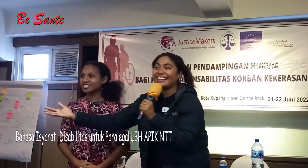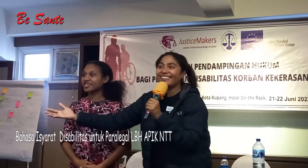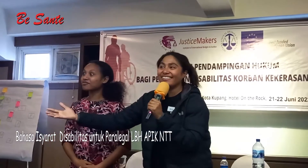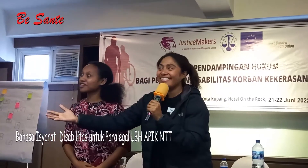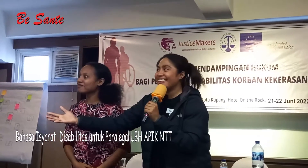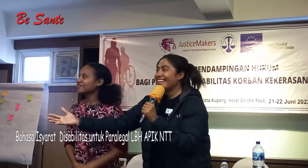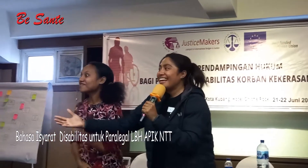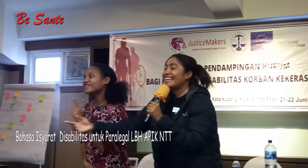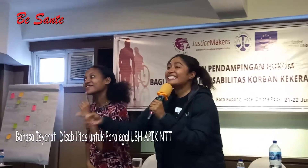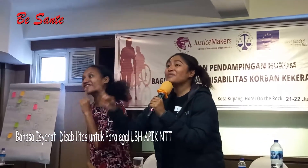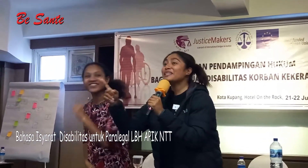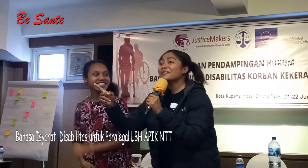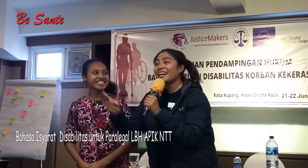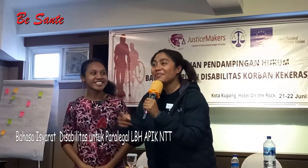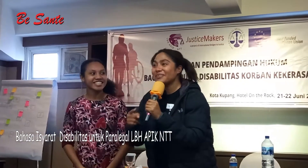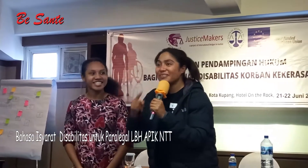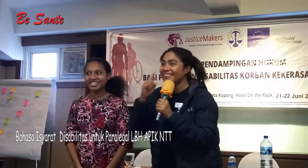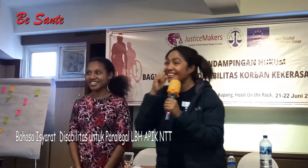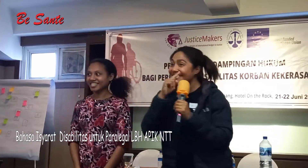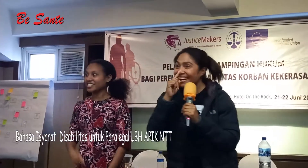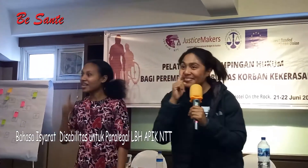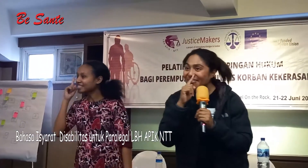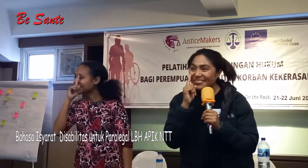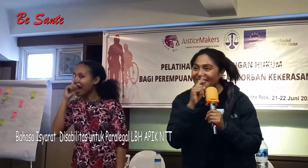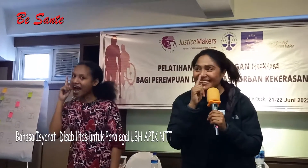tahu? Cium hidung Sabu tuh. Sabu.